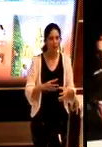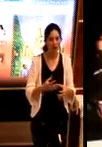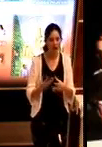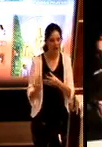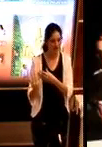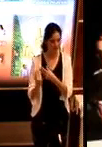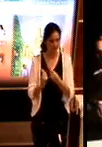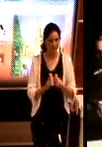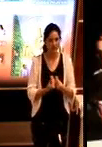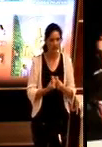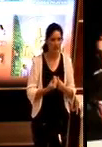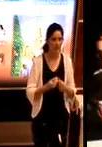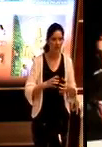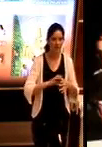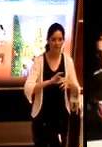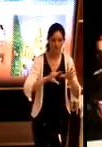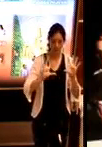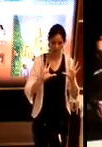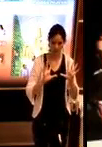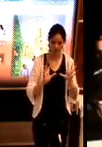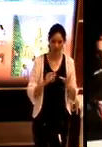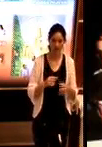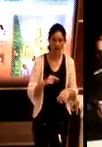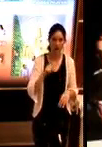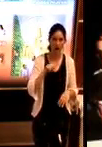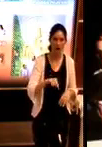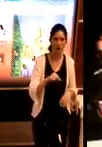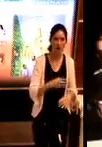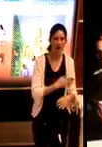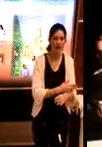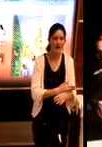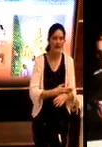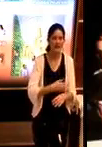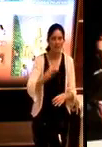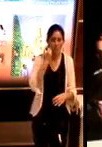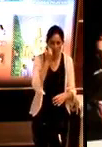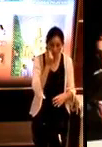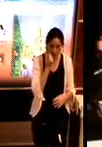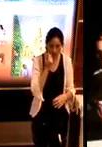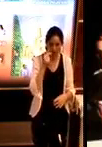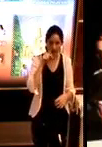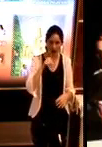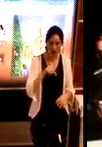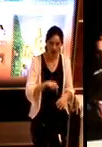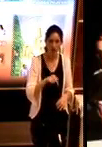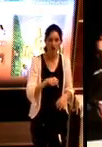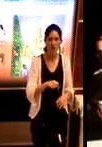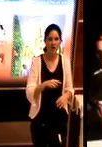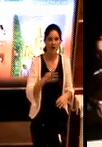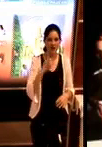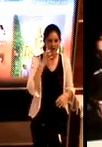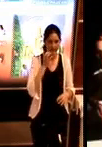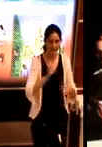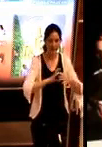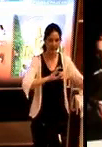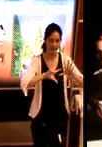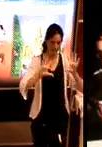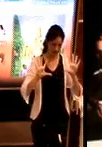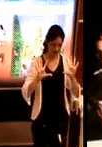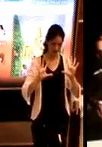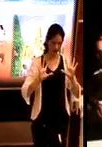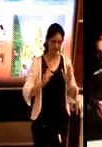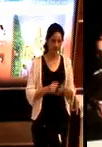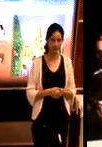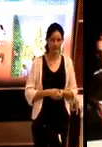te he socorrido. He aquí ahora el tiempo aceptable, he aquí ahora el día de salvación. Allí